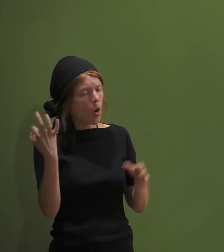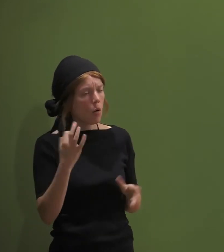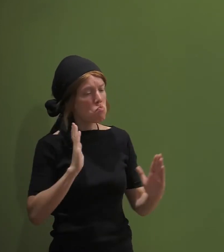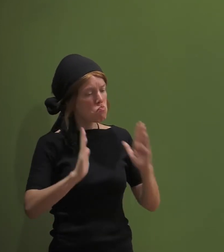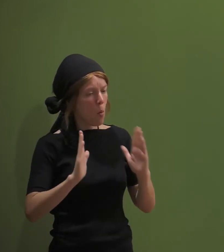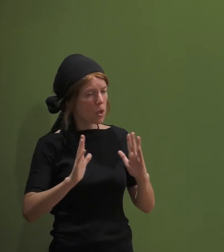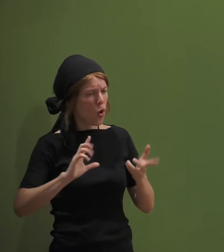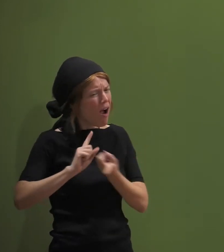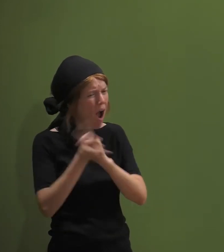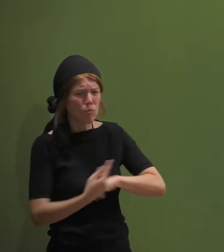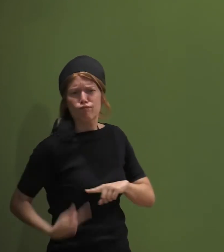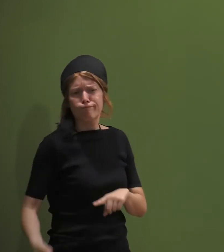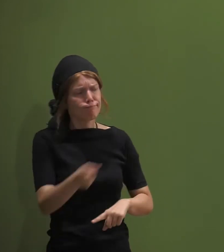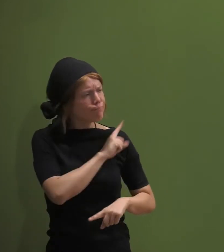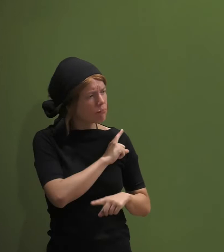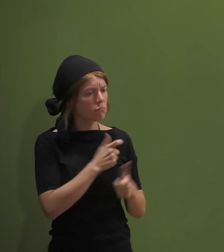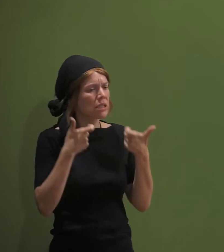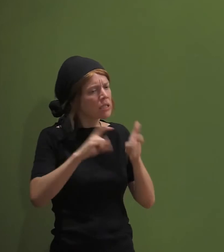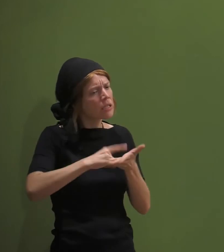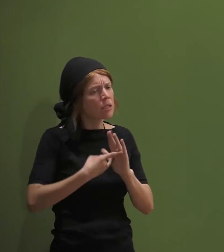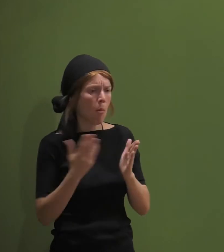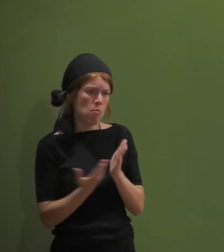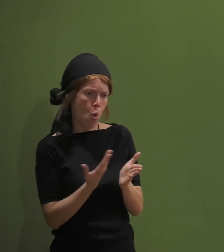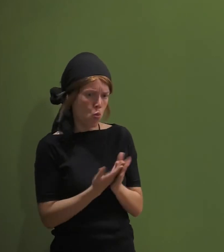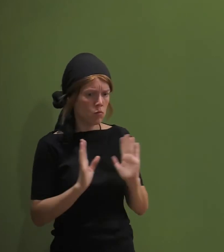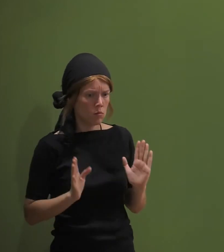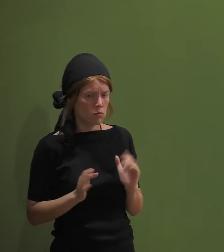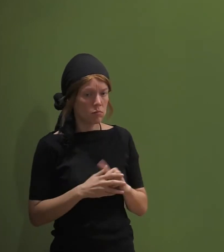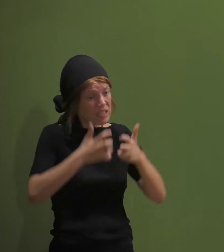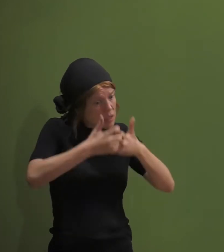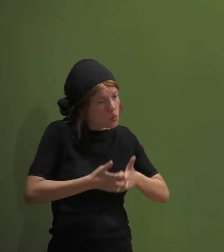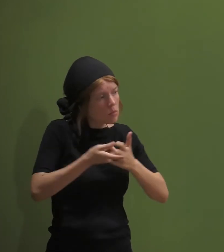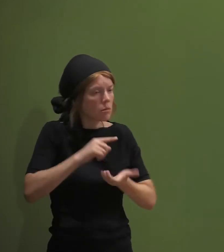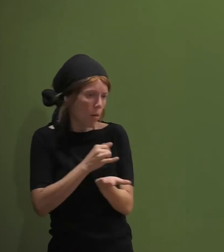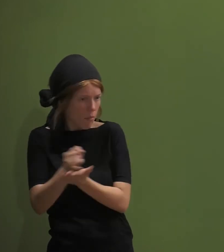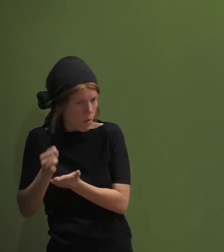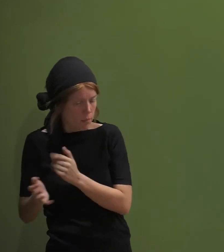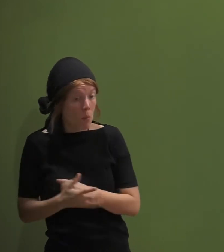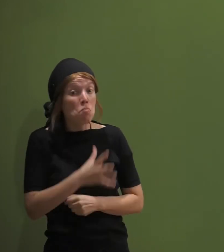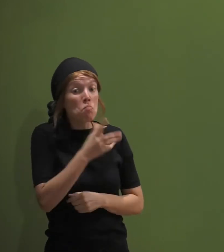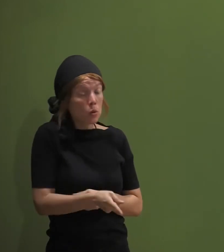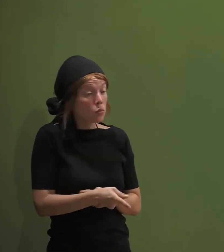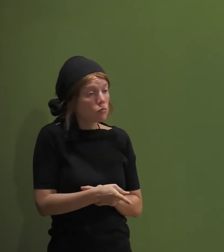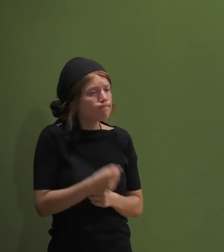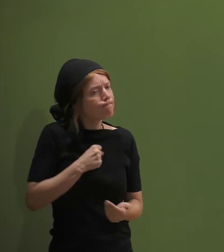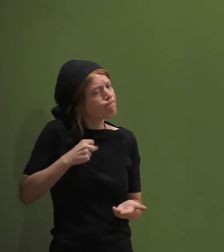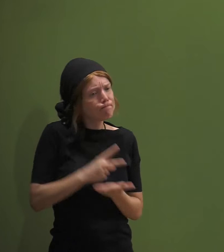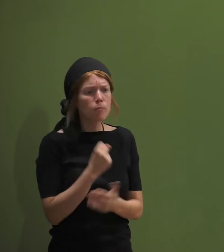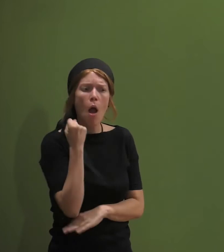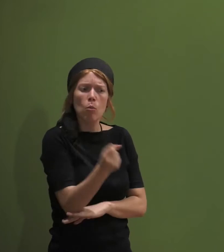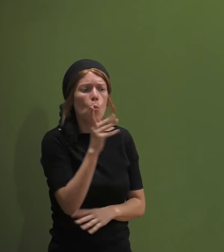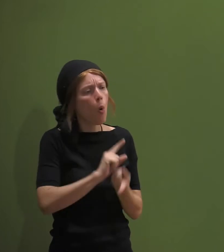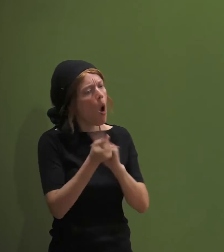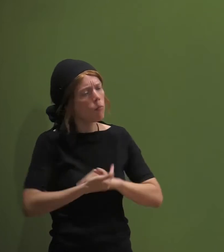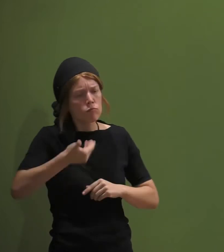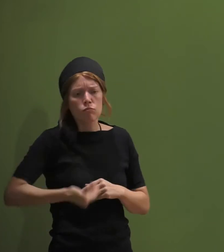un momento de cambio radical en lo que respecta a los sistemas productivos, tanto industriales como agrarios. Y por ello, hay que apostar por cambios